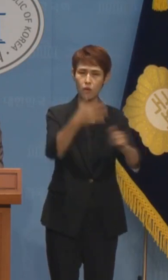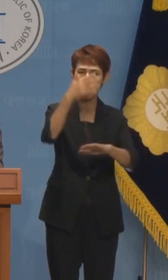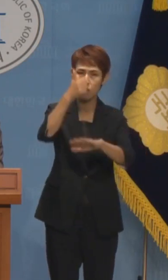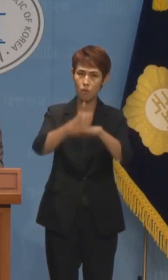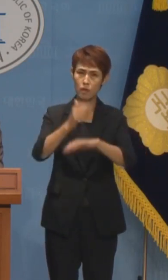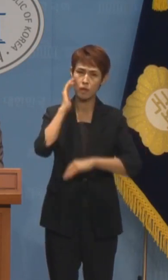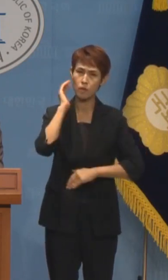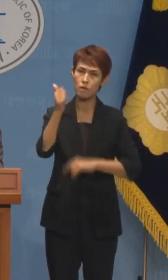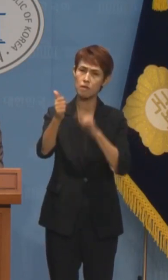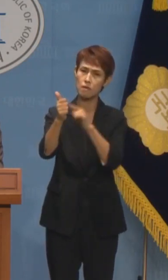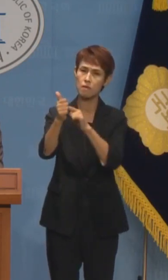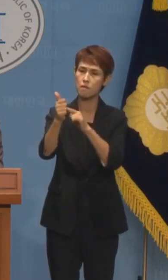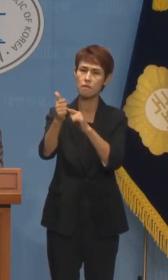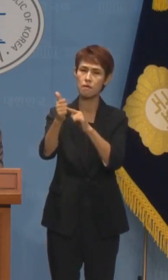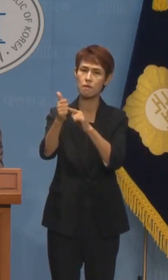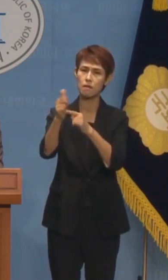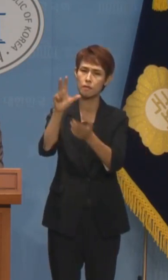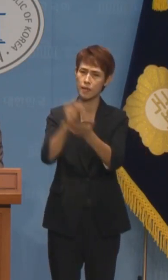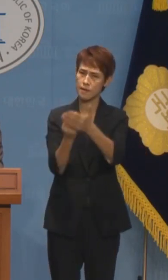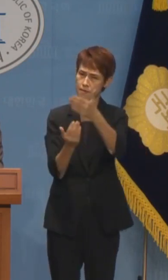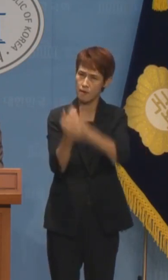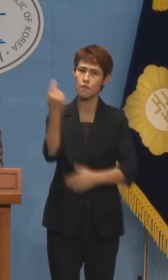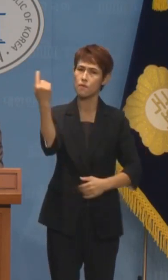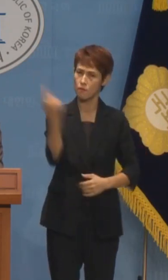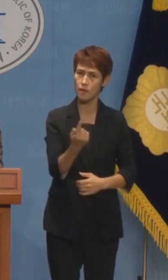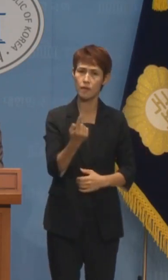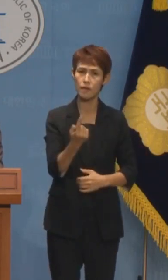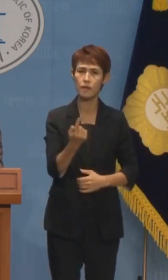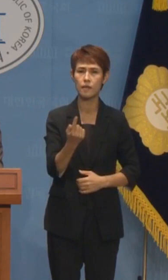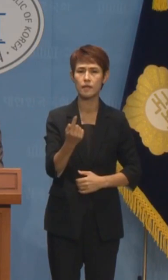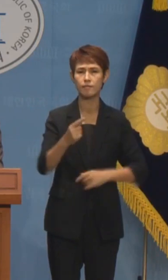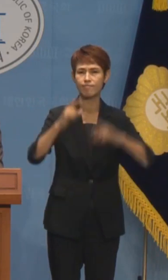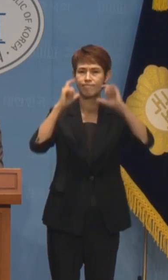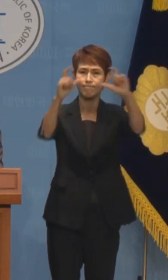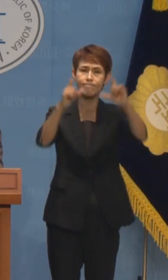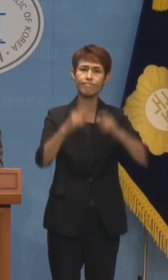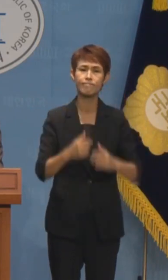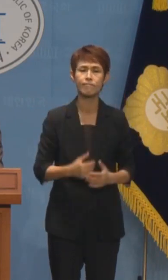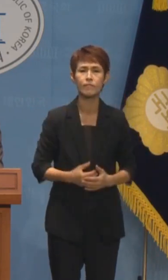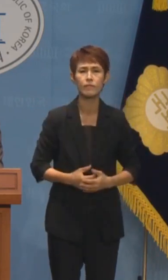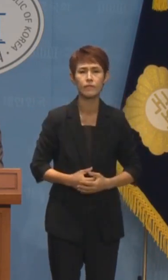대통 당하 어려울 것이라는 점을 강력히